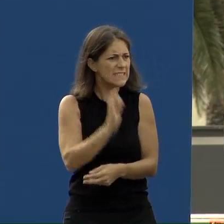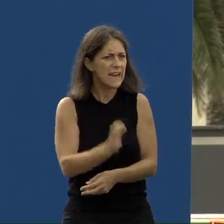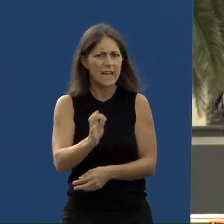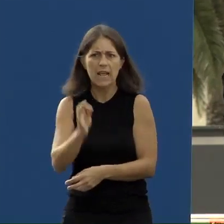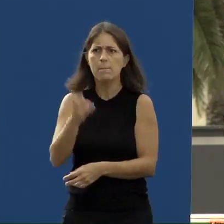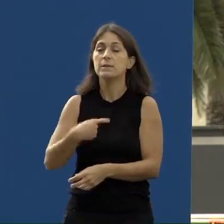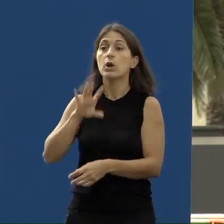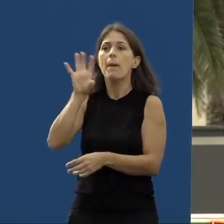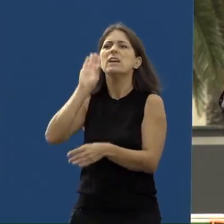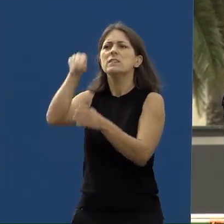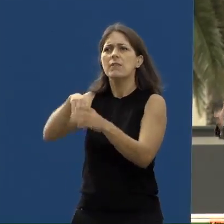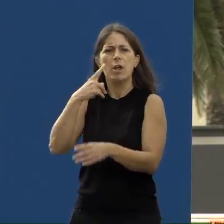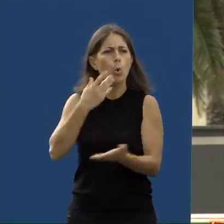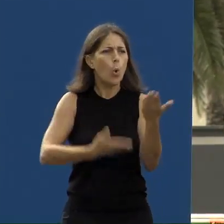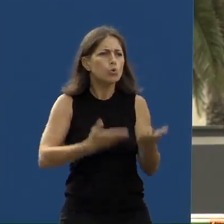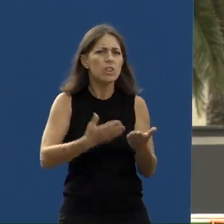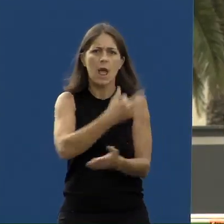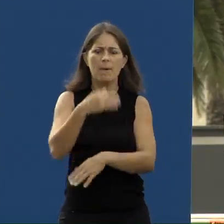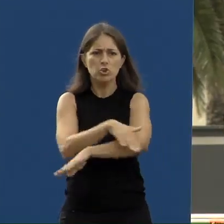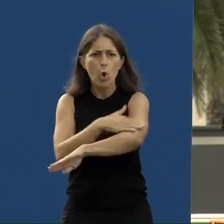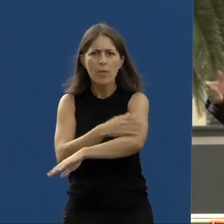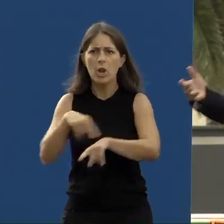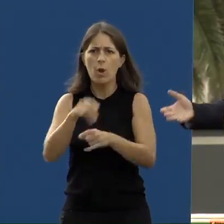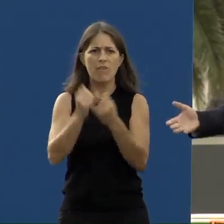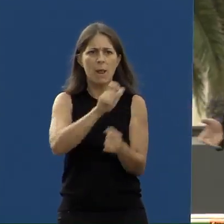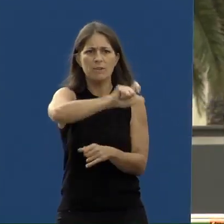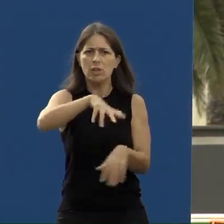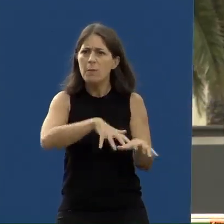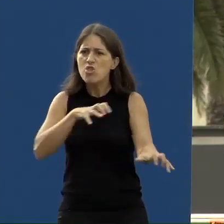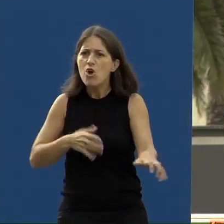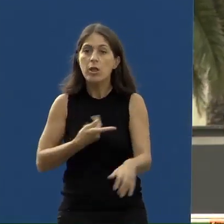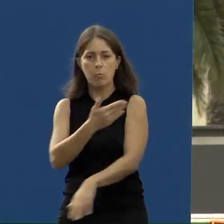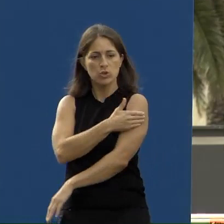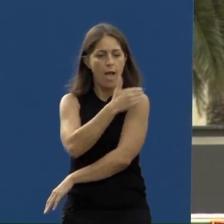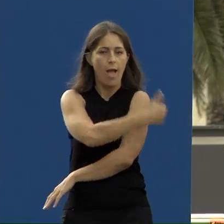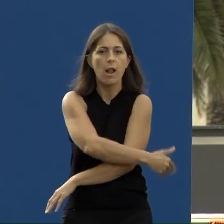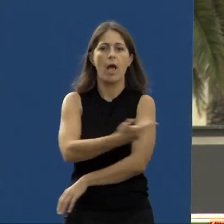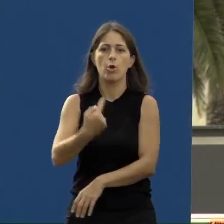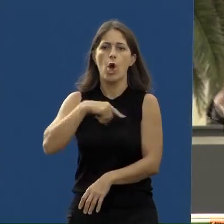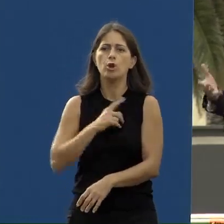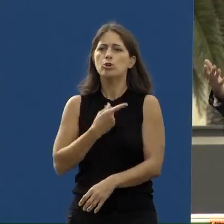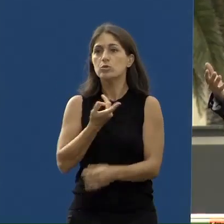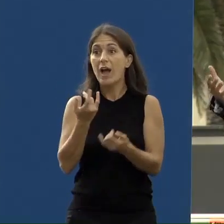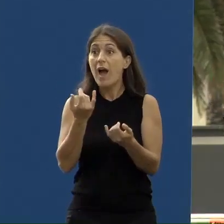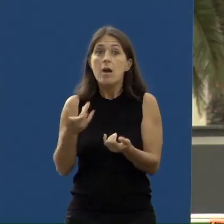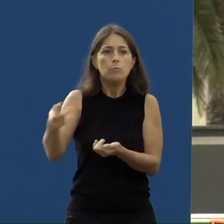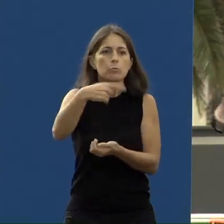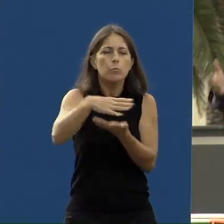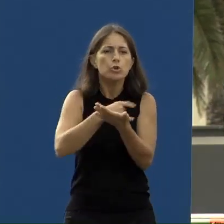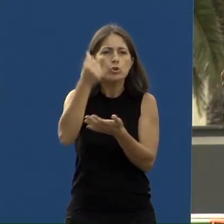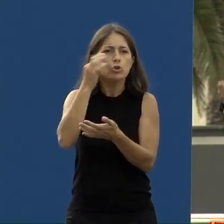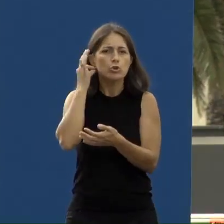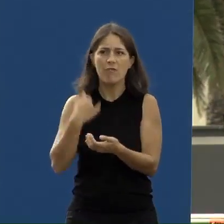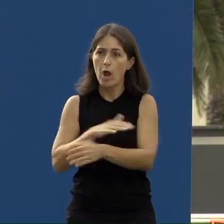que a xustiza, que cree que o goberno debe estar ao servicio das maiorías sociais, da xente do común. Queremos recuperar para todas e todos vós